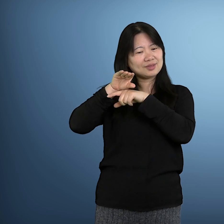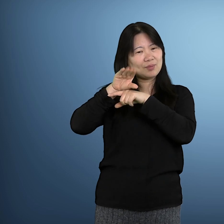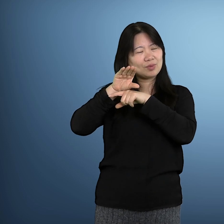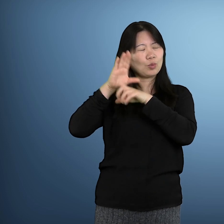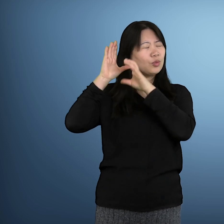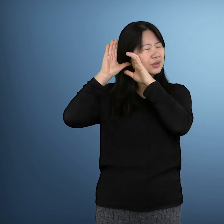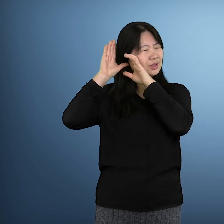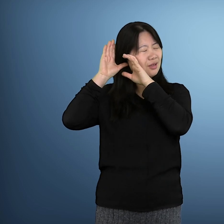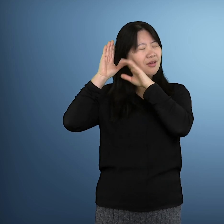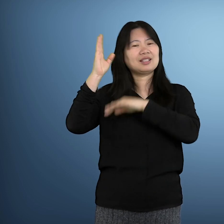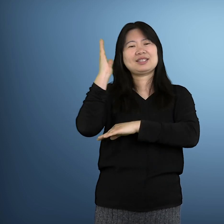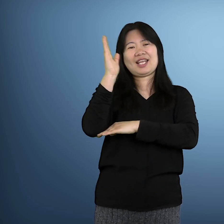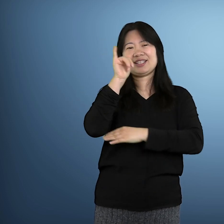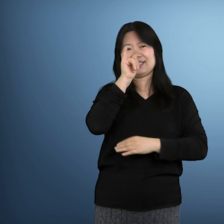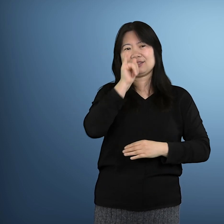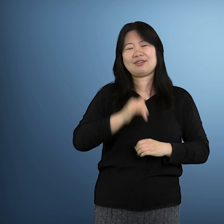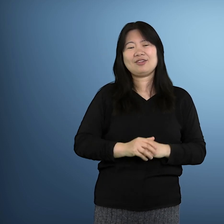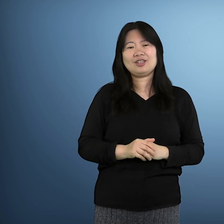사연입니다.